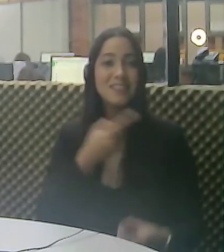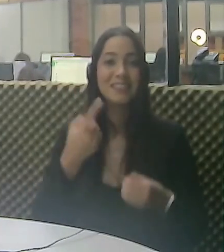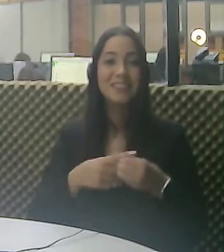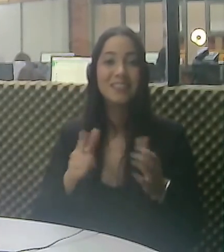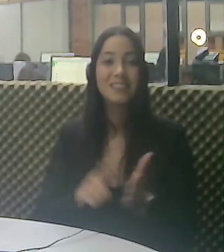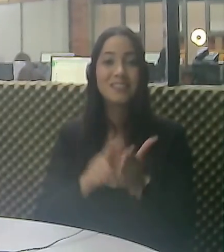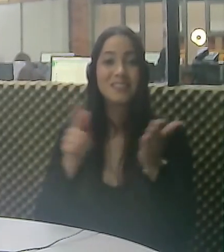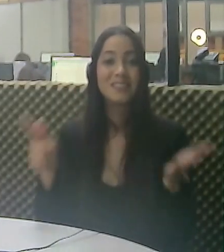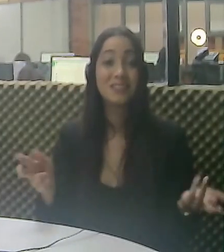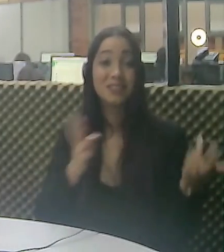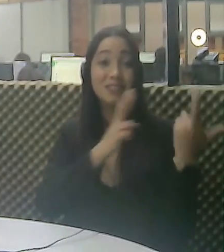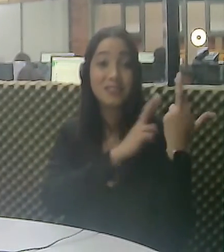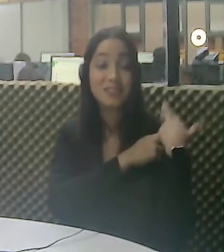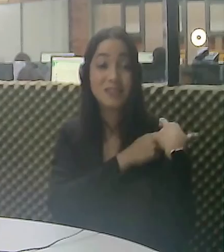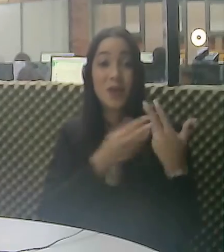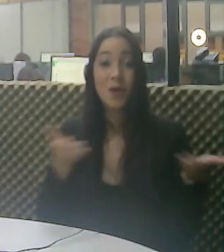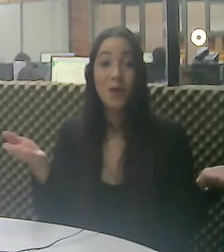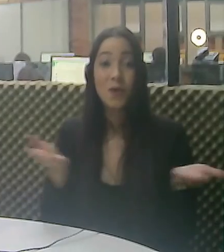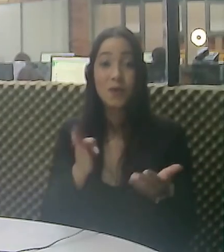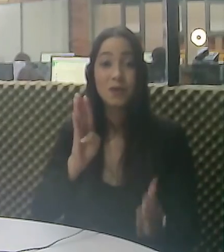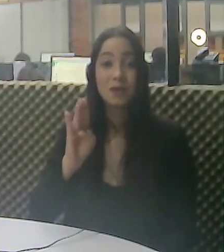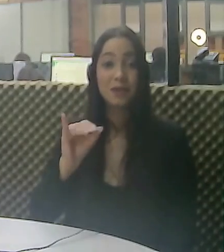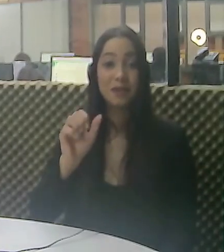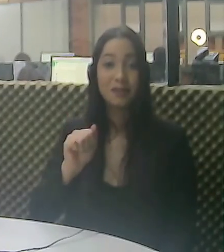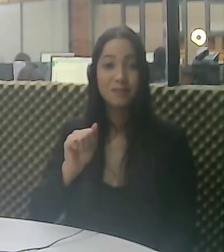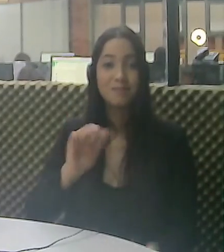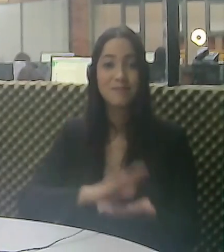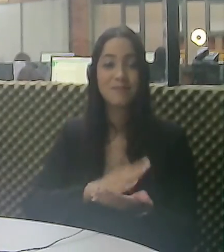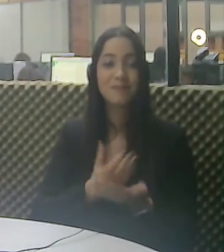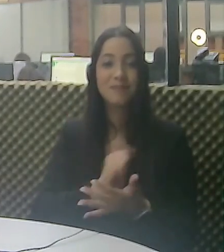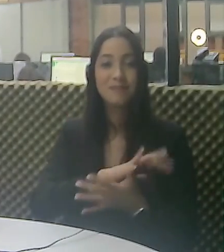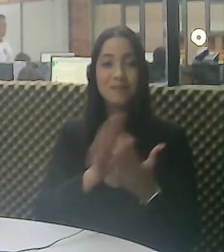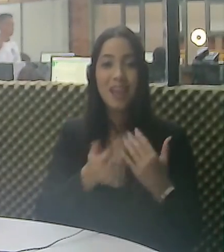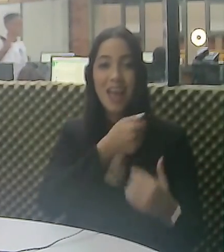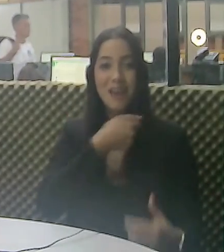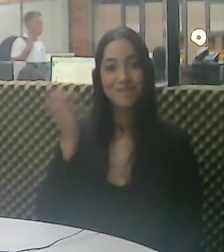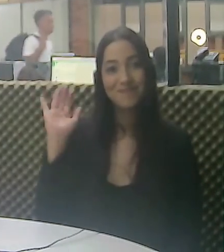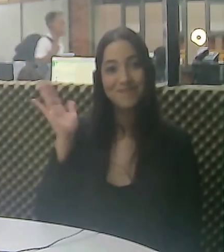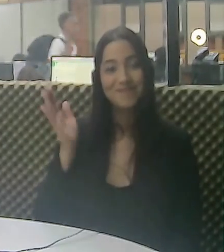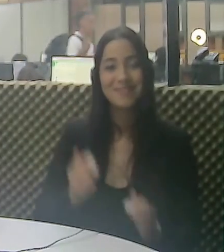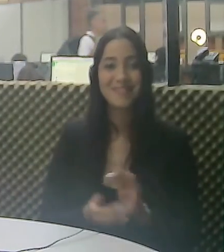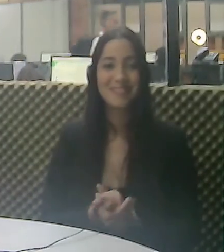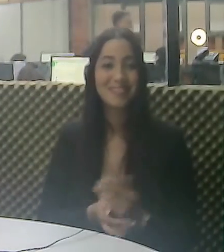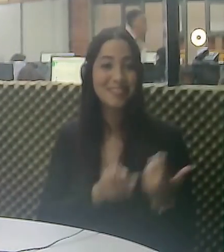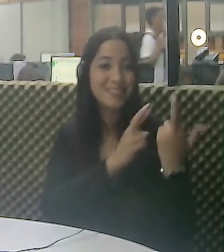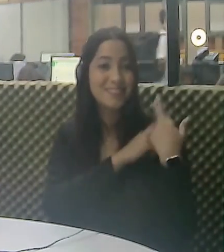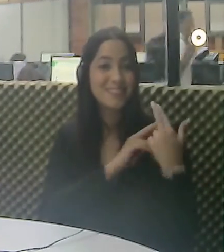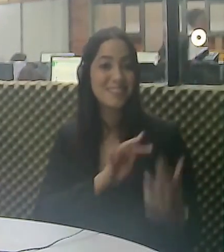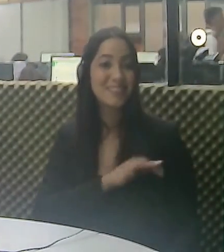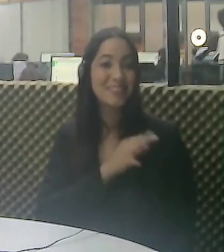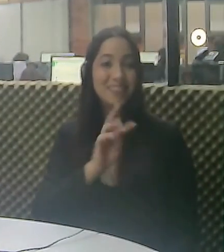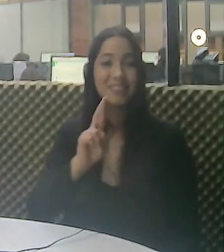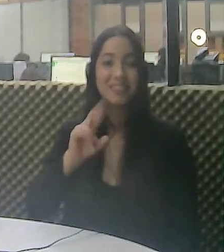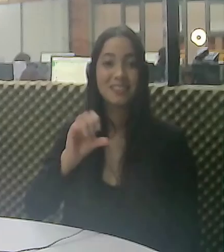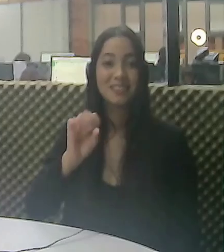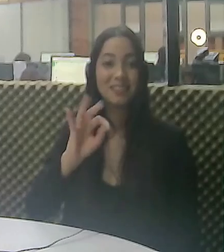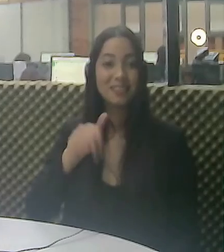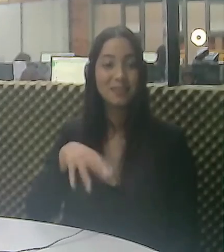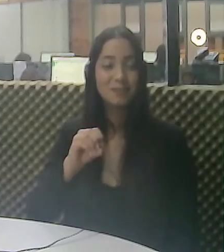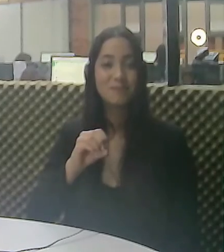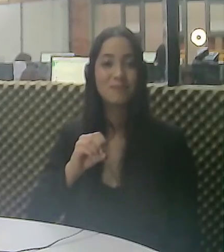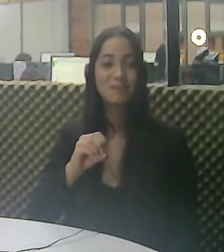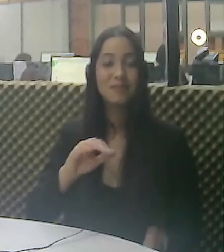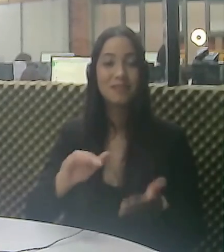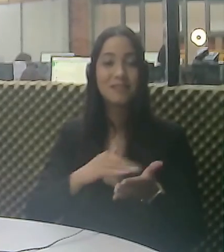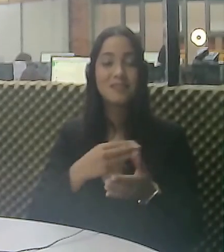jornalista responsável pela edição biamontis tradução em Libras Amanda Valentim responsável técnico Cristiano Silva